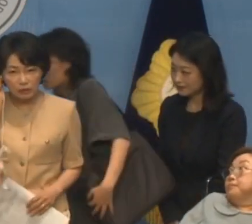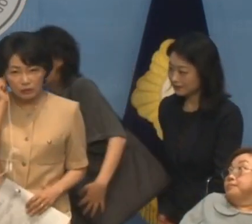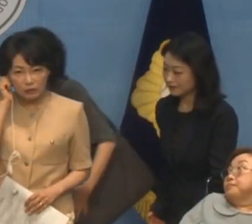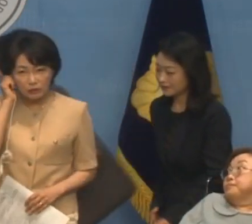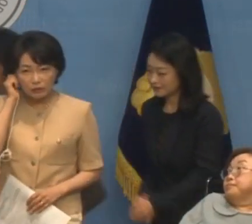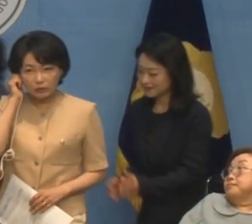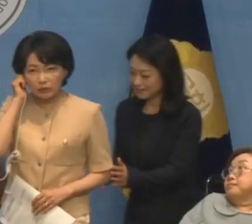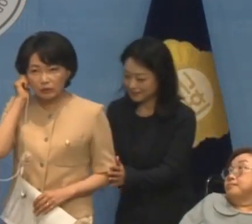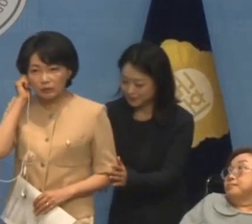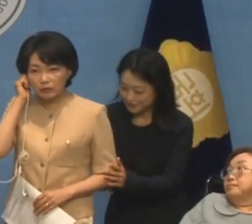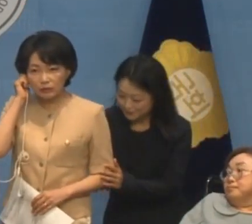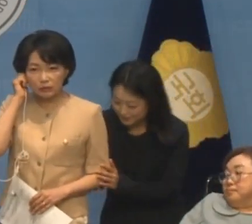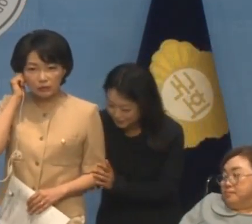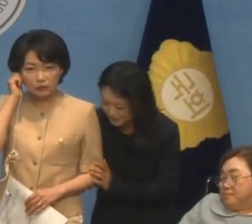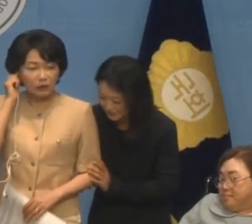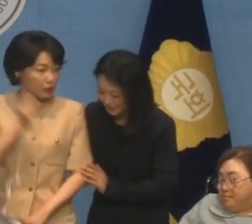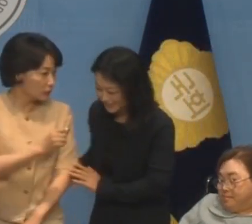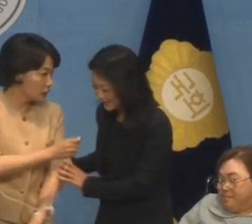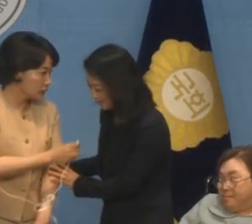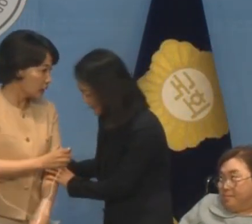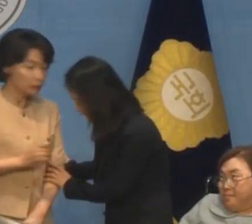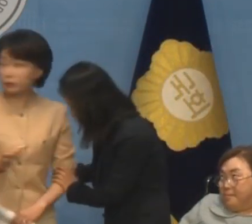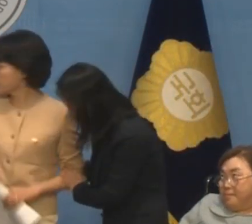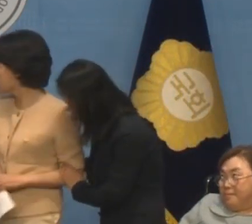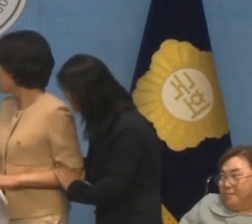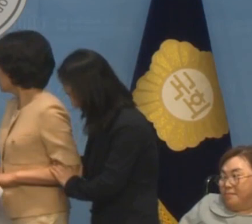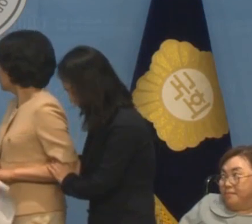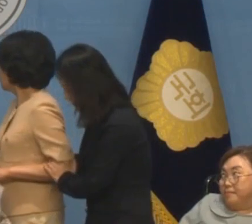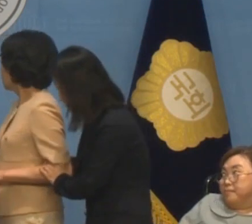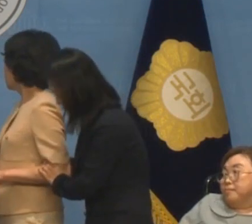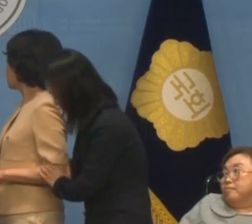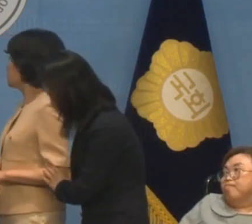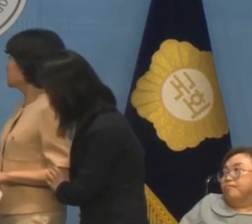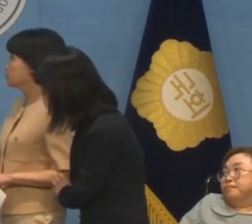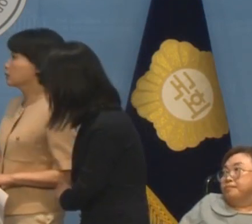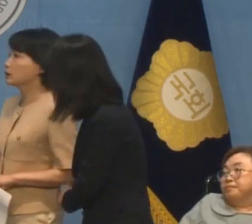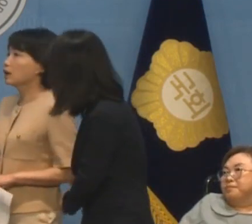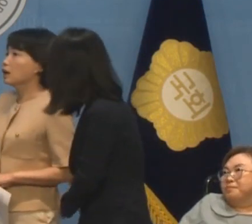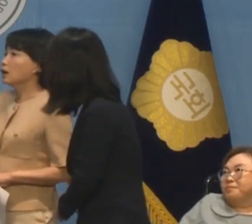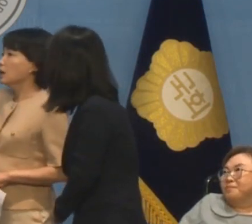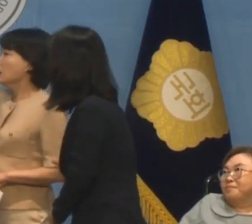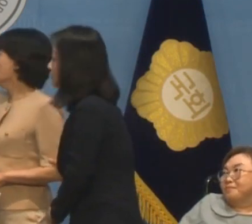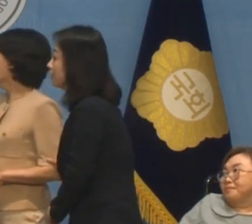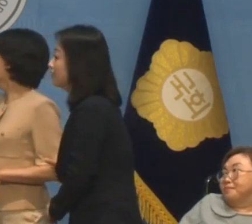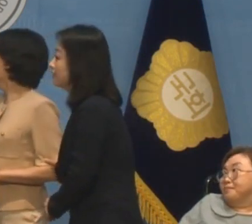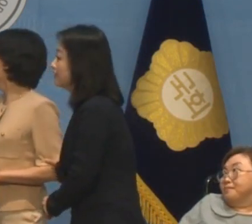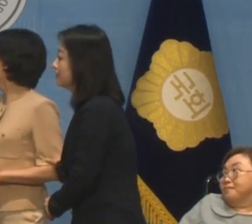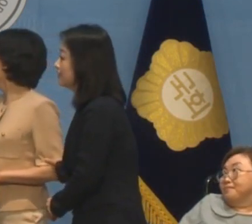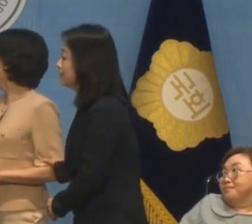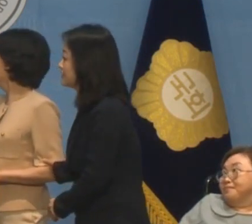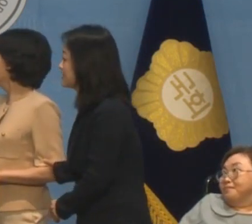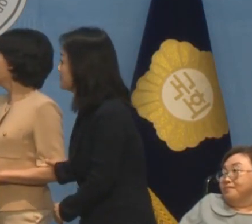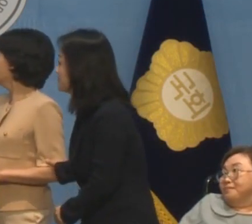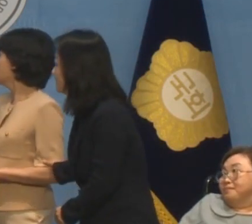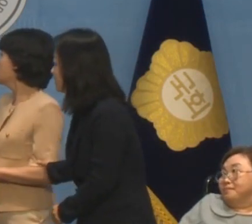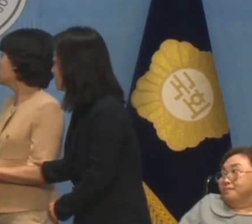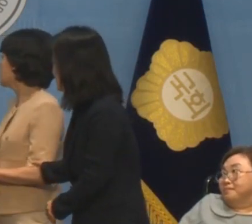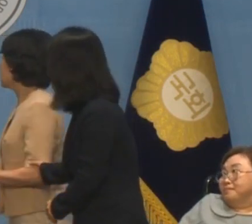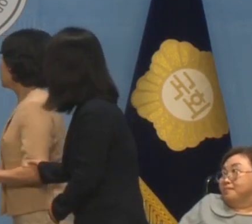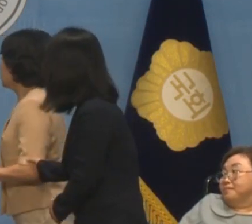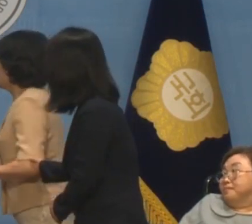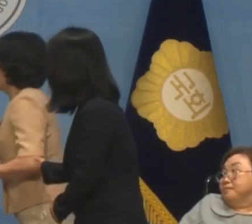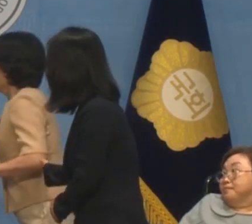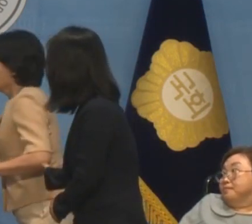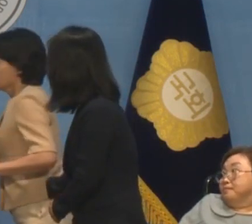네. 그러면은 서울시 탈시설 지원조례 폐지를 우려하는 유엔 장애인 권리위원회 성명 환영